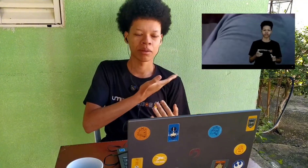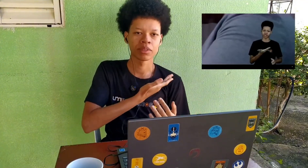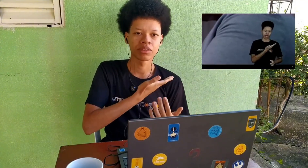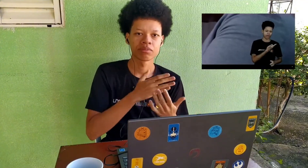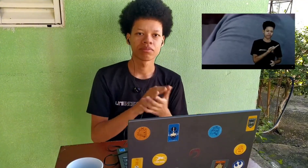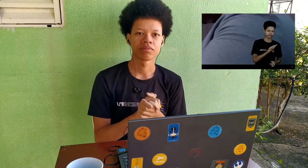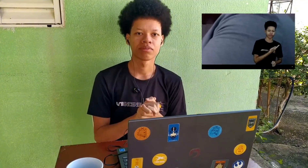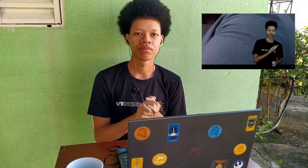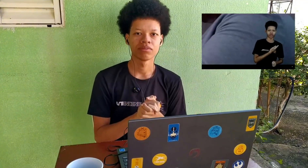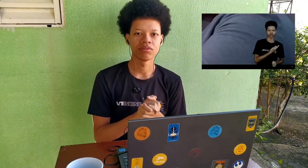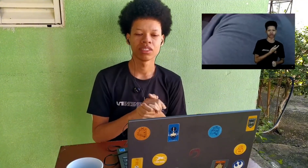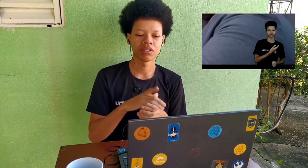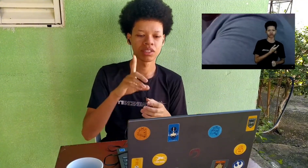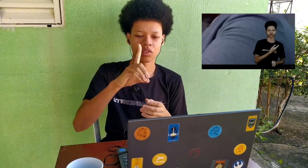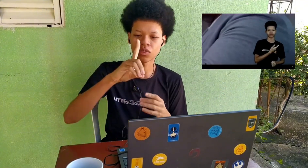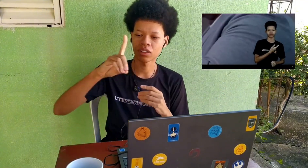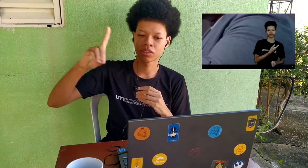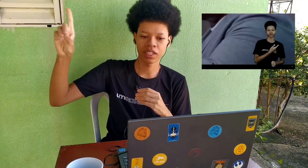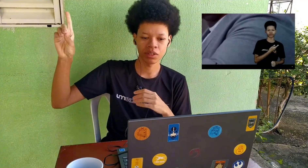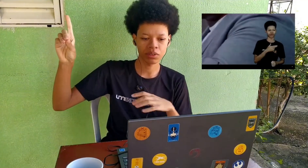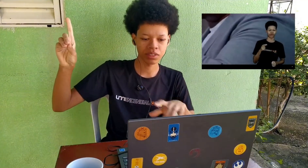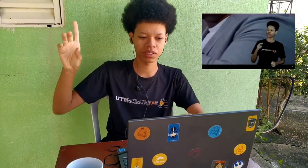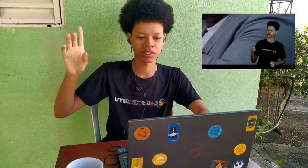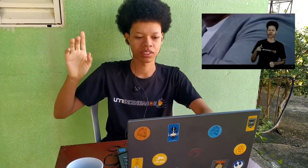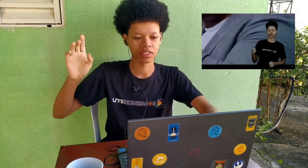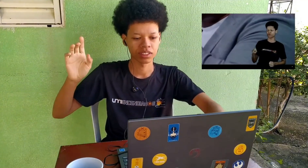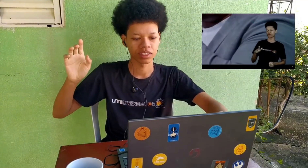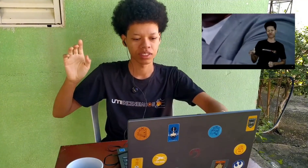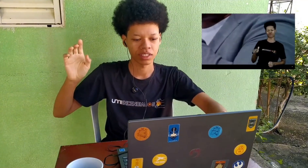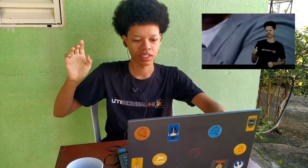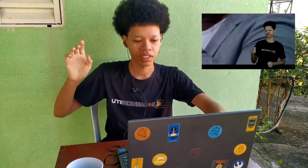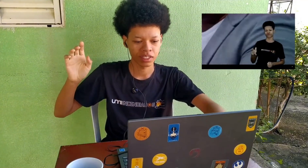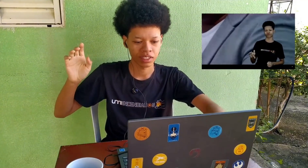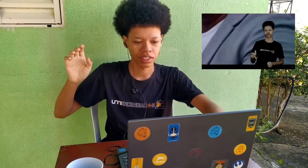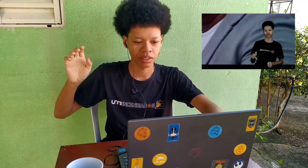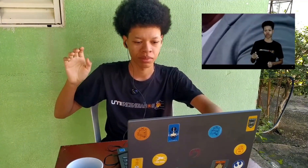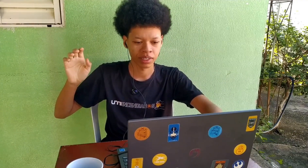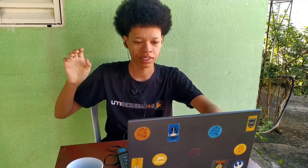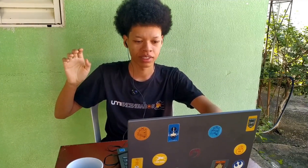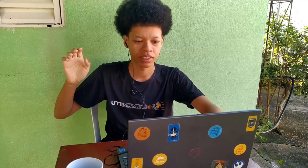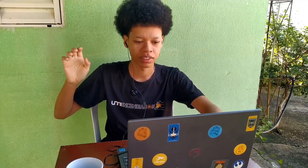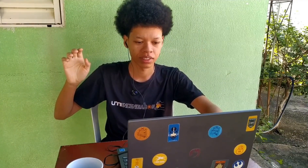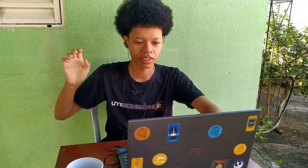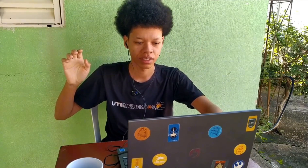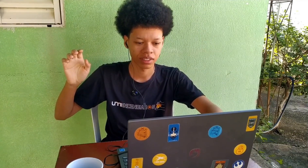amigo. E eu já falo Deus e que mais?